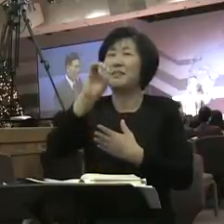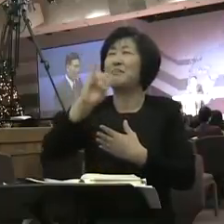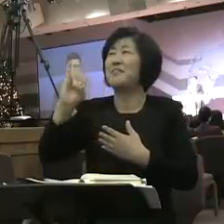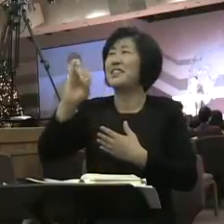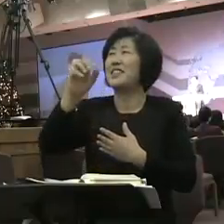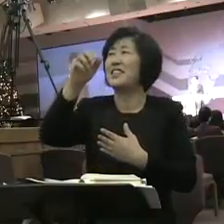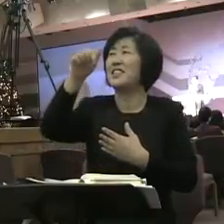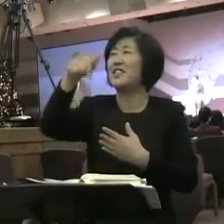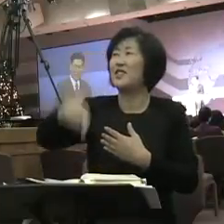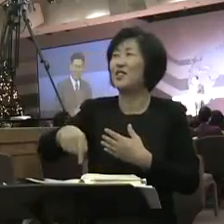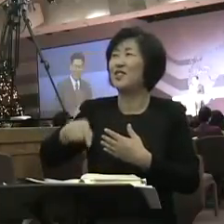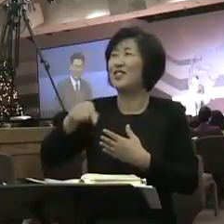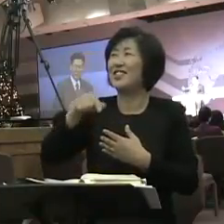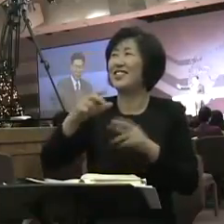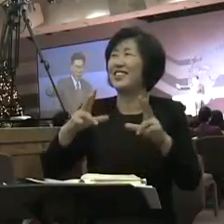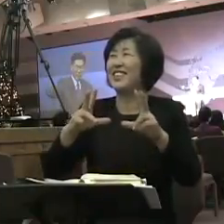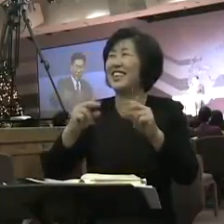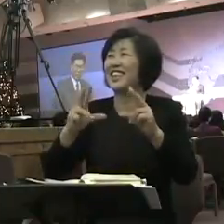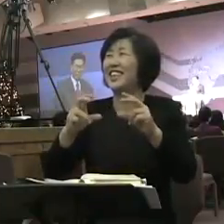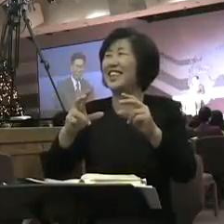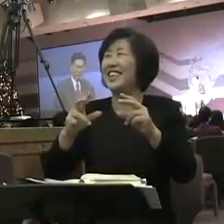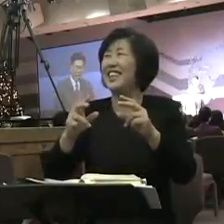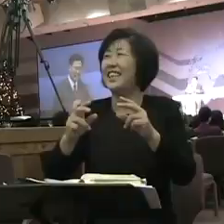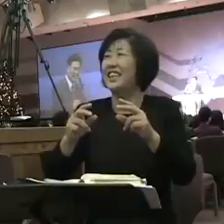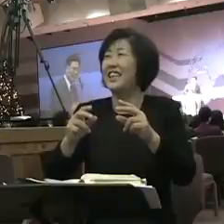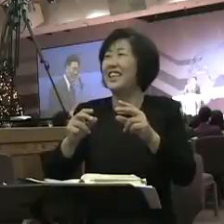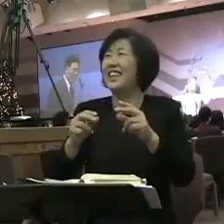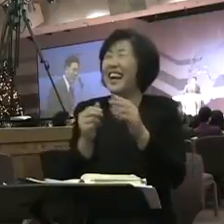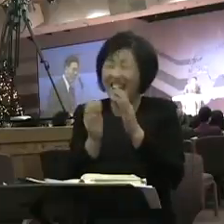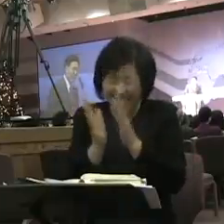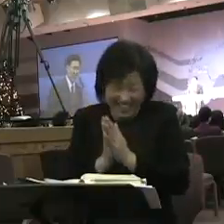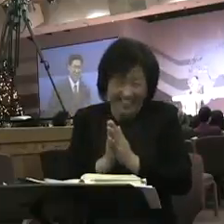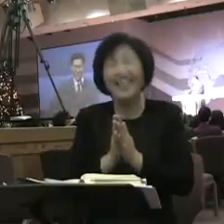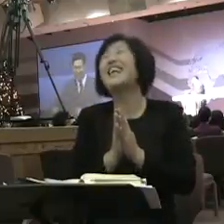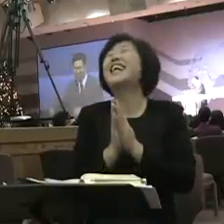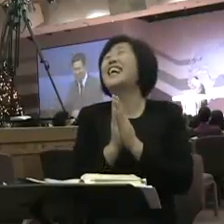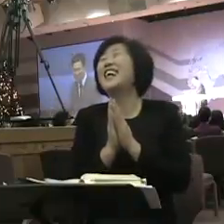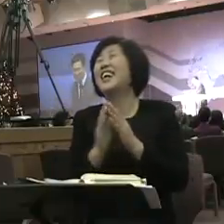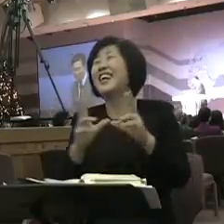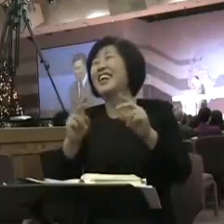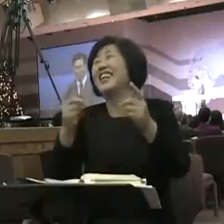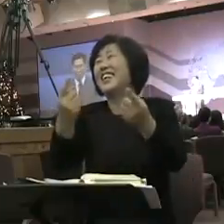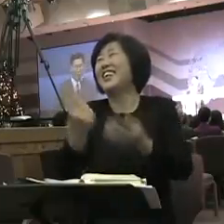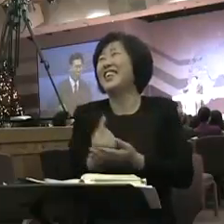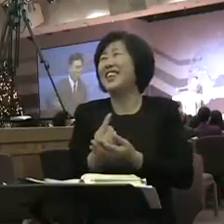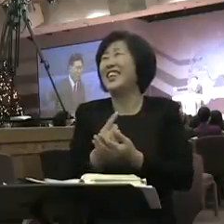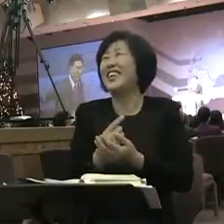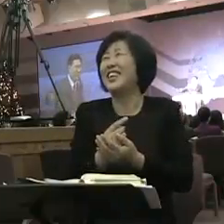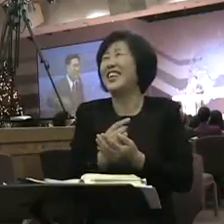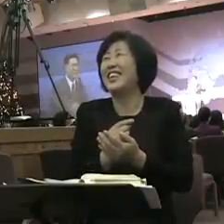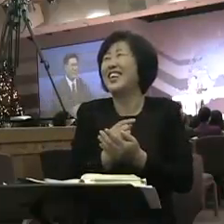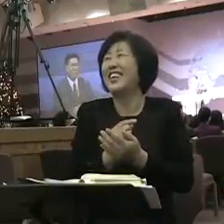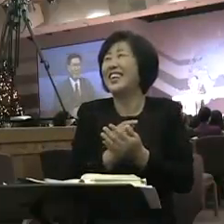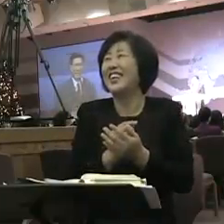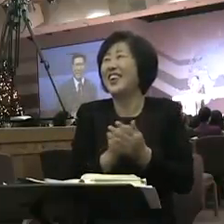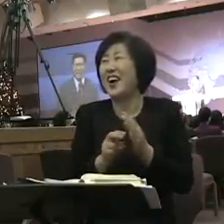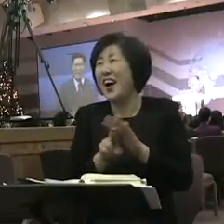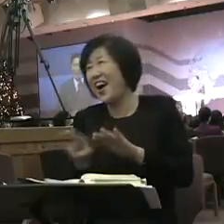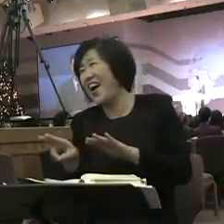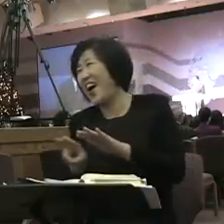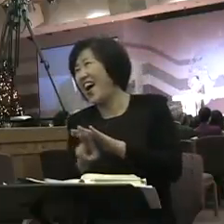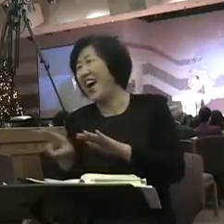된대요. 왜요? 공이 날아오면은 나 아니야 피하고, 나도 아니야 피하고, 전부 다